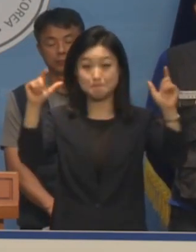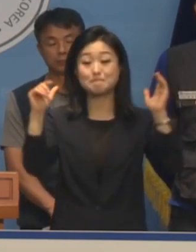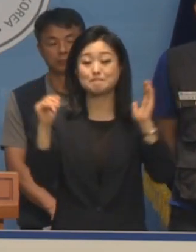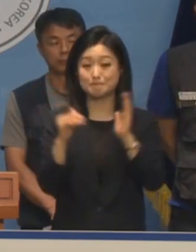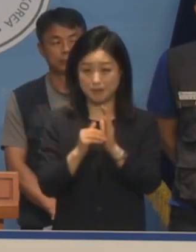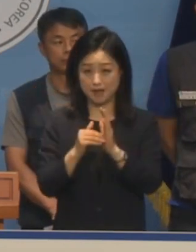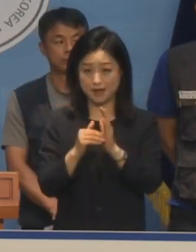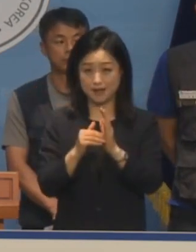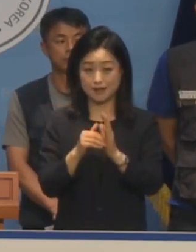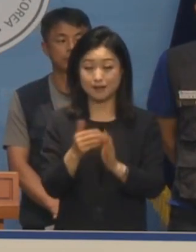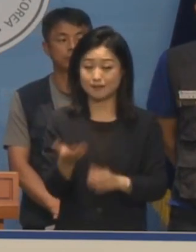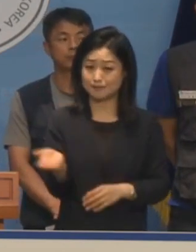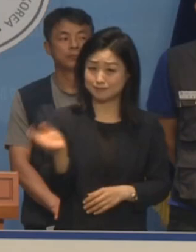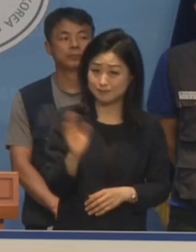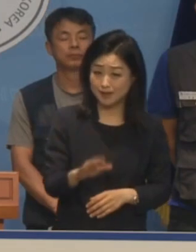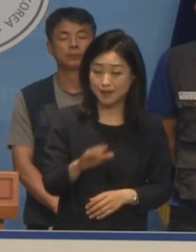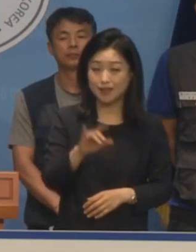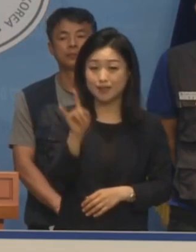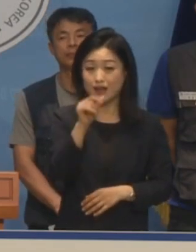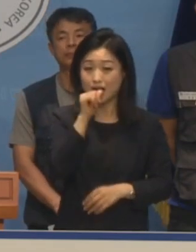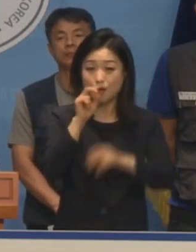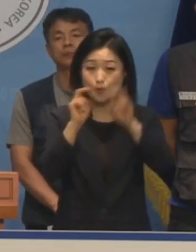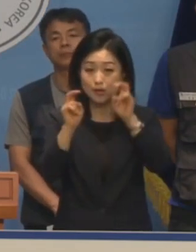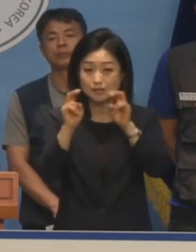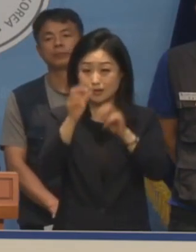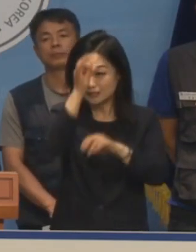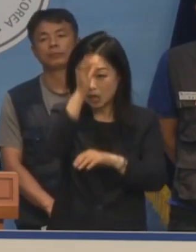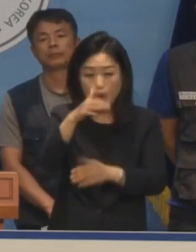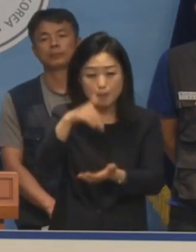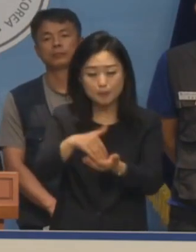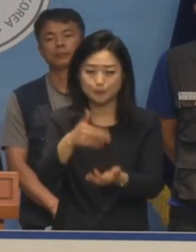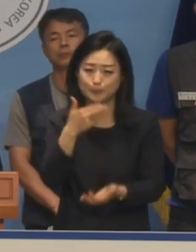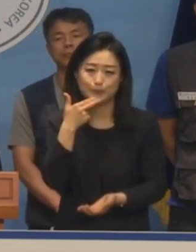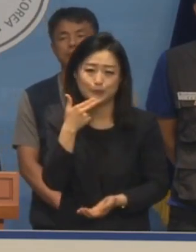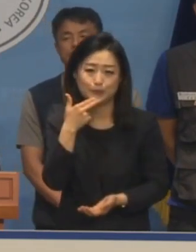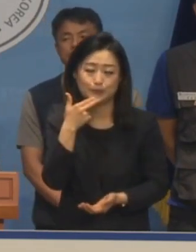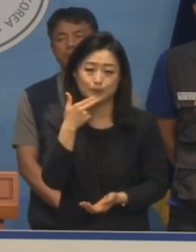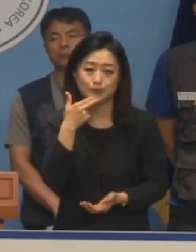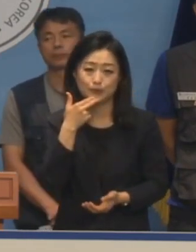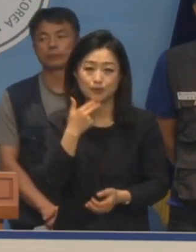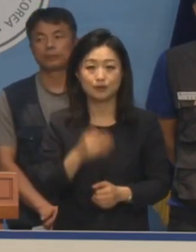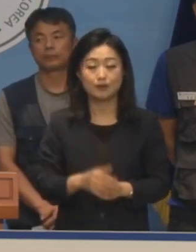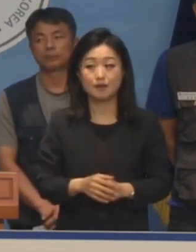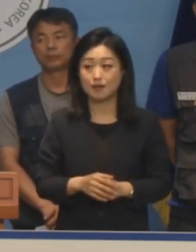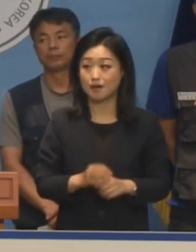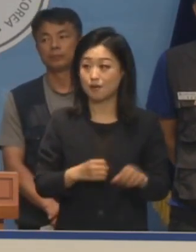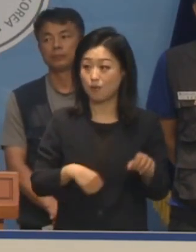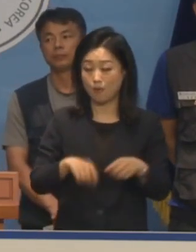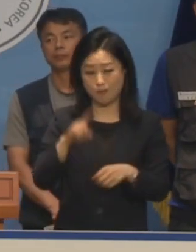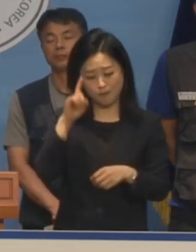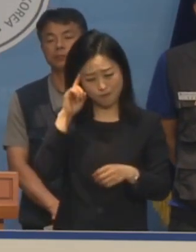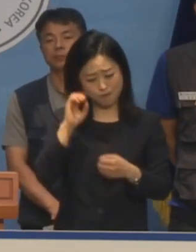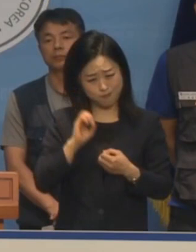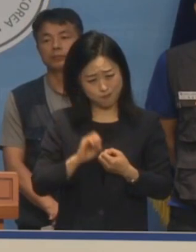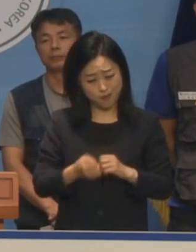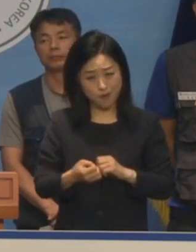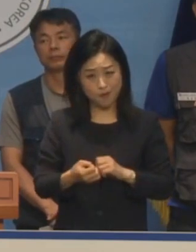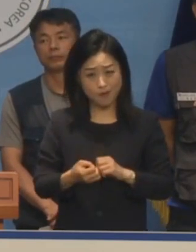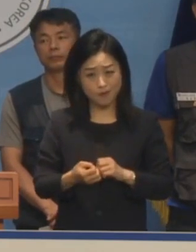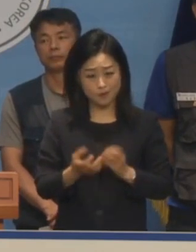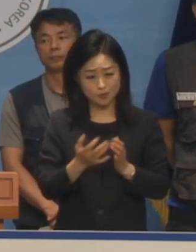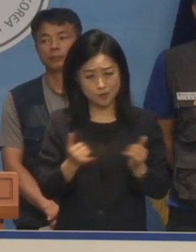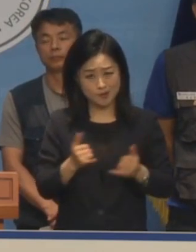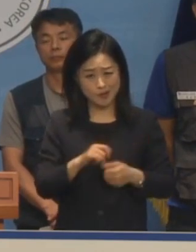것입니다 하지만 현대제철은 여전히 사과와 반성은 커녕 오히려 부당한 노동 행위로 노동자들을 다른